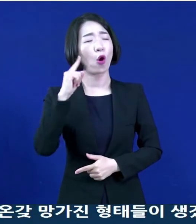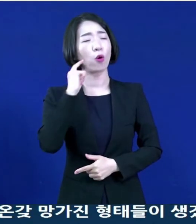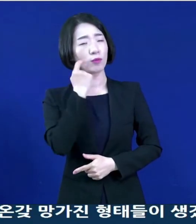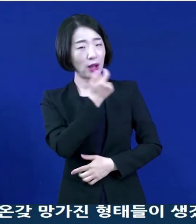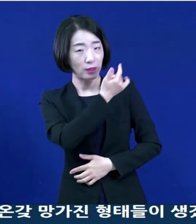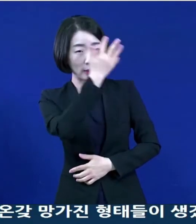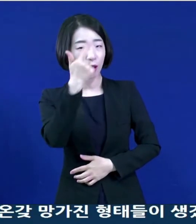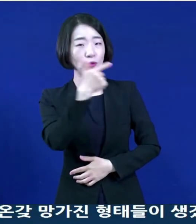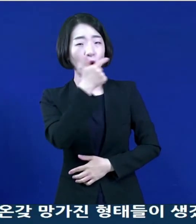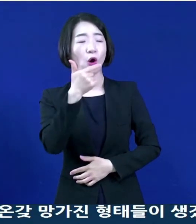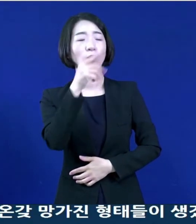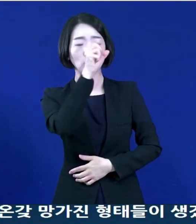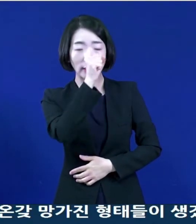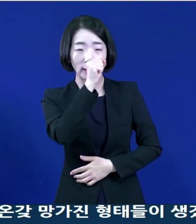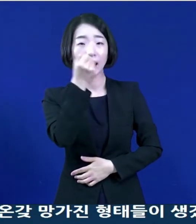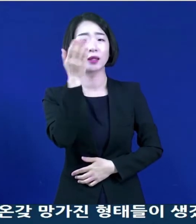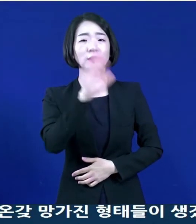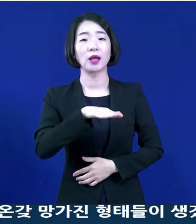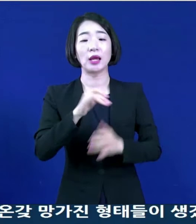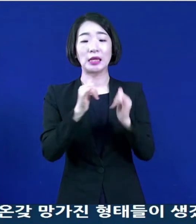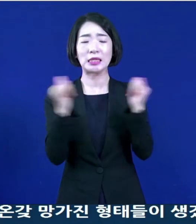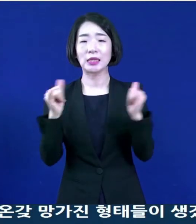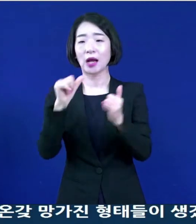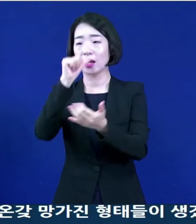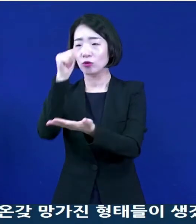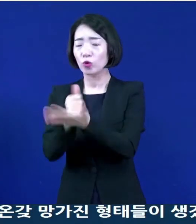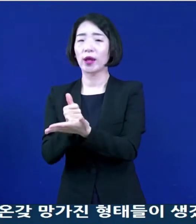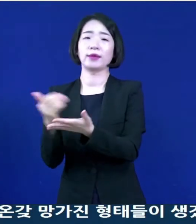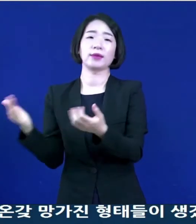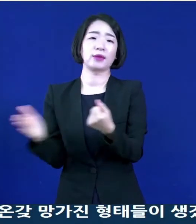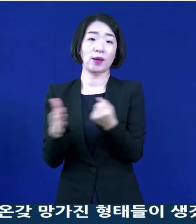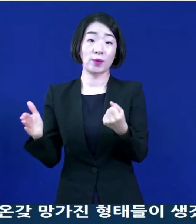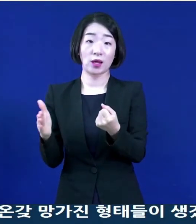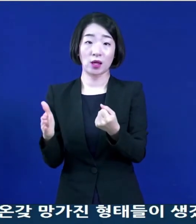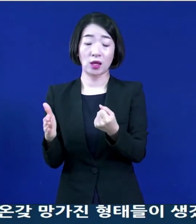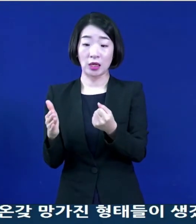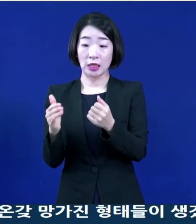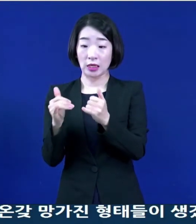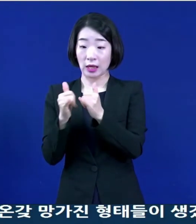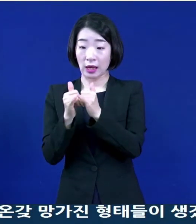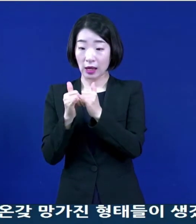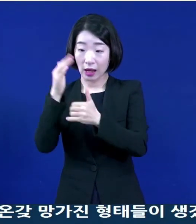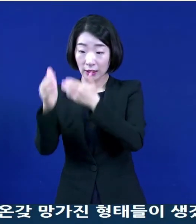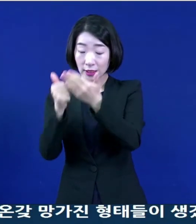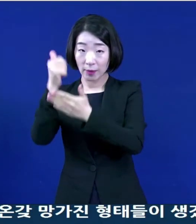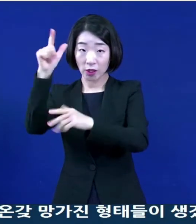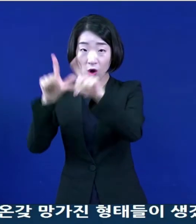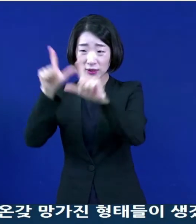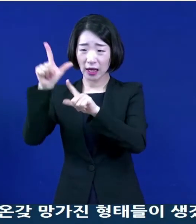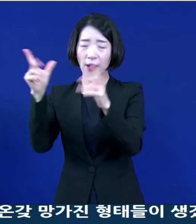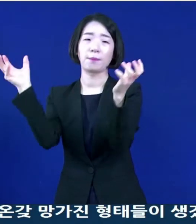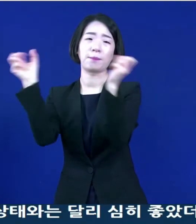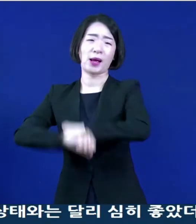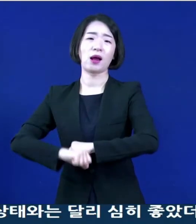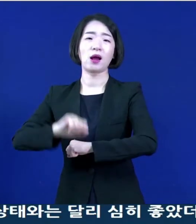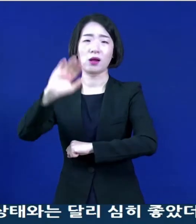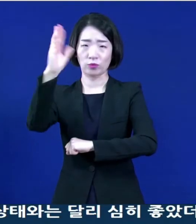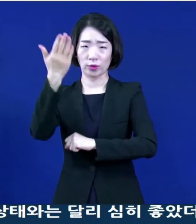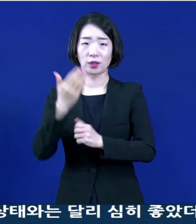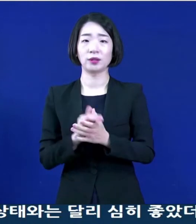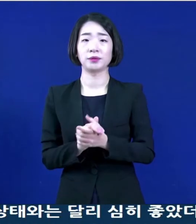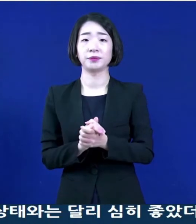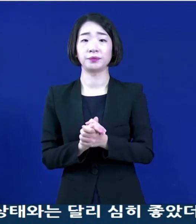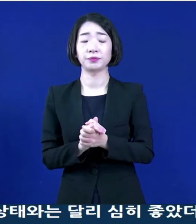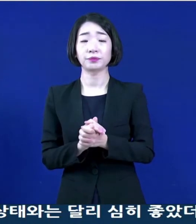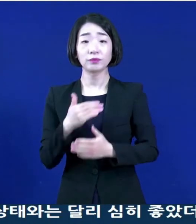죄로 인하여 파괴되기 시작했다, 이 선포를 하는 것이죠. 사랑하는 여러분, 오늘 말씀 가운데 또 이